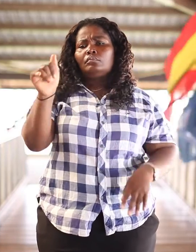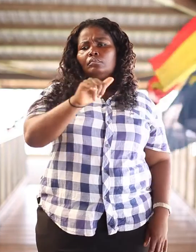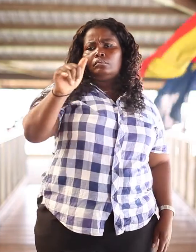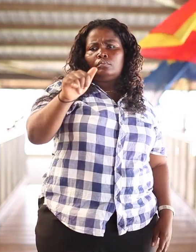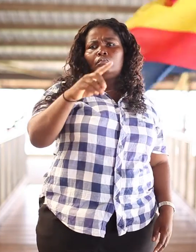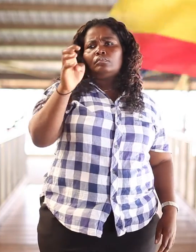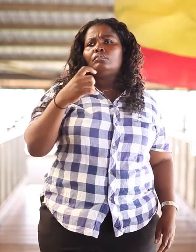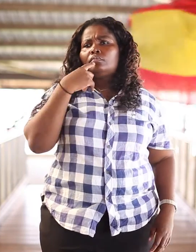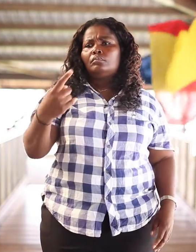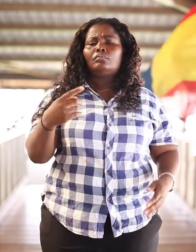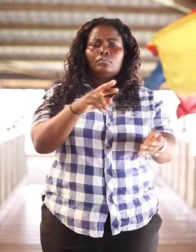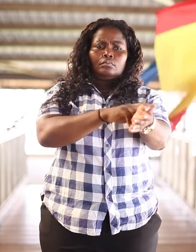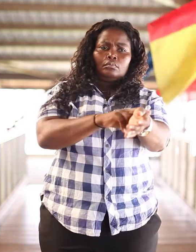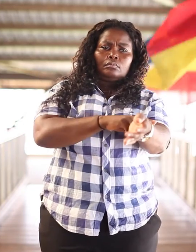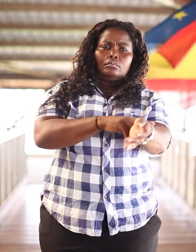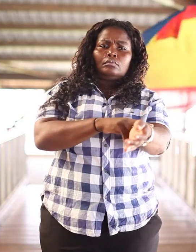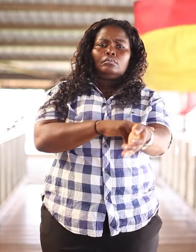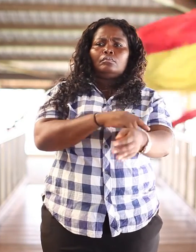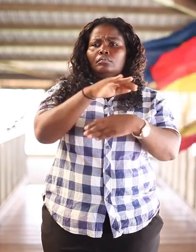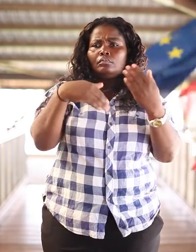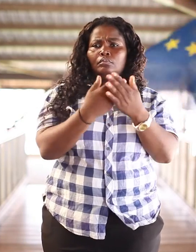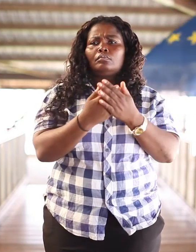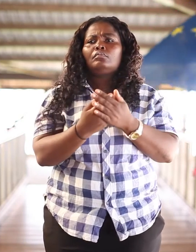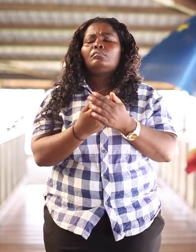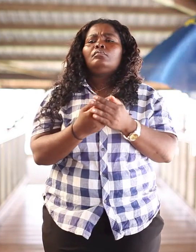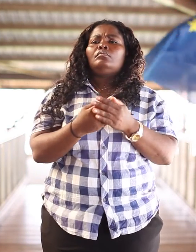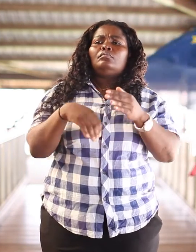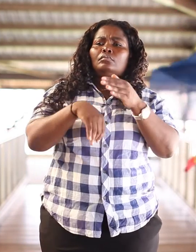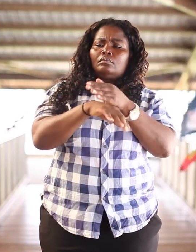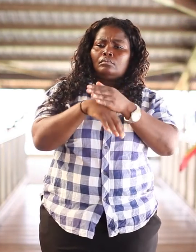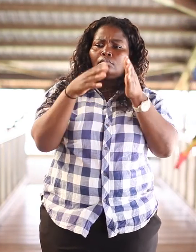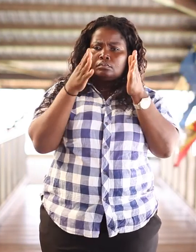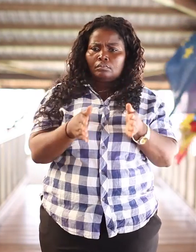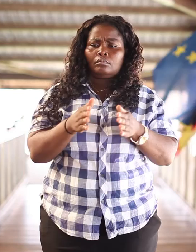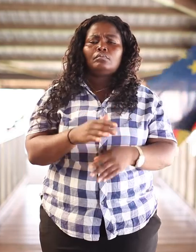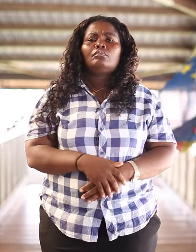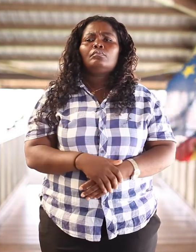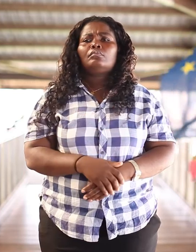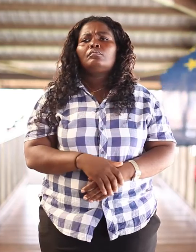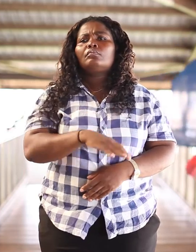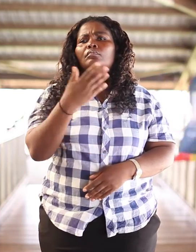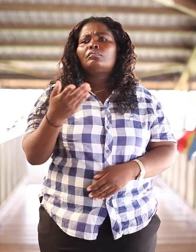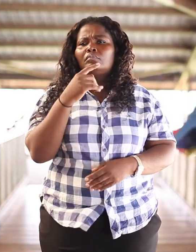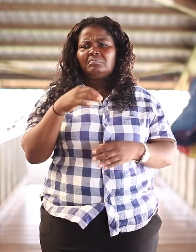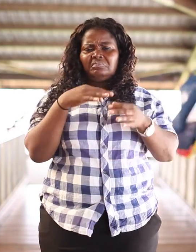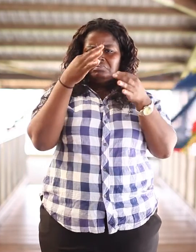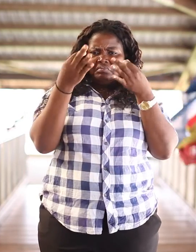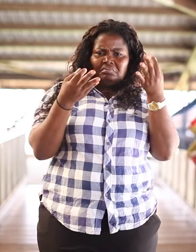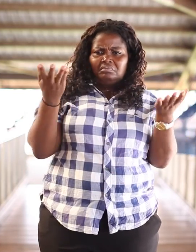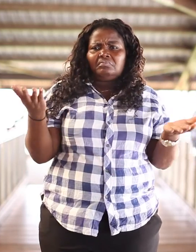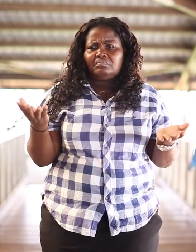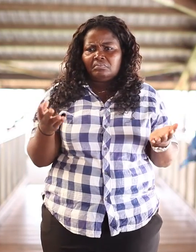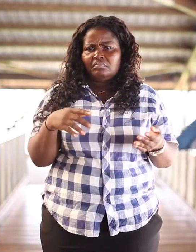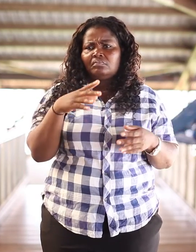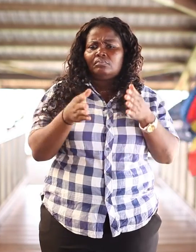y en contra del racismo en el deporte. Así, como un simple gesto,